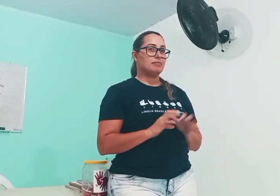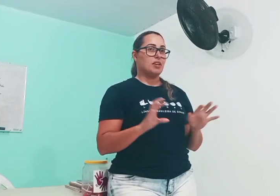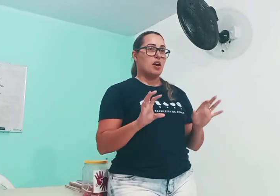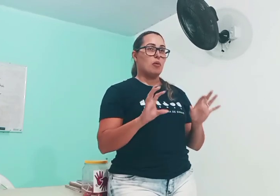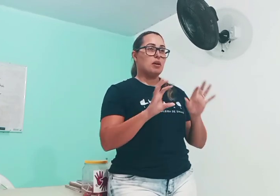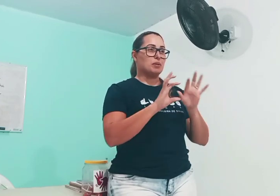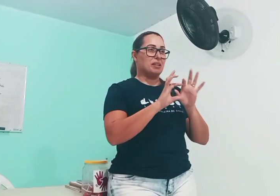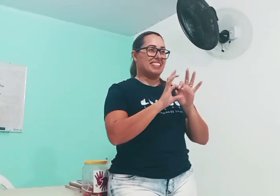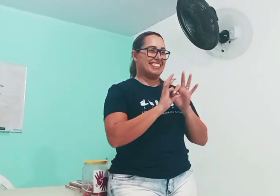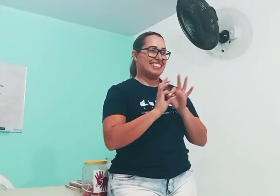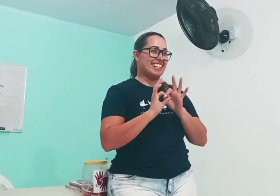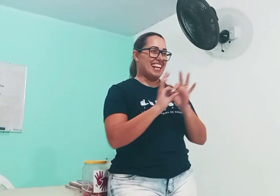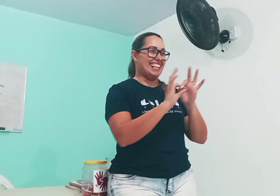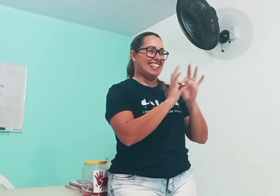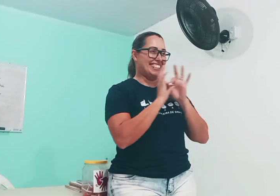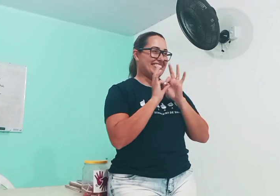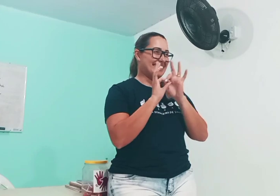É o mesmo.